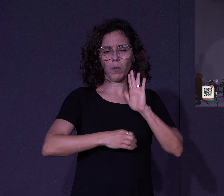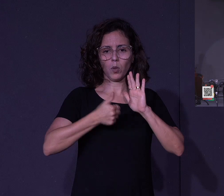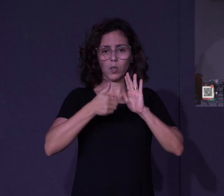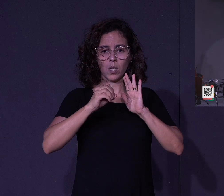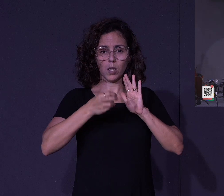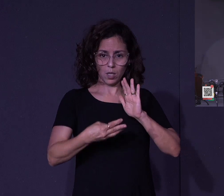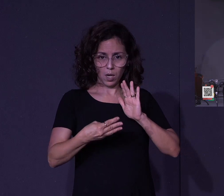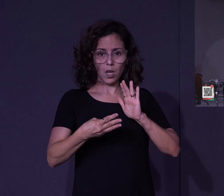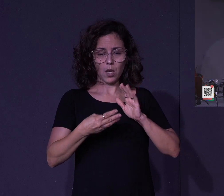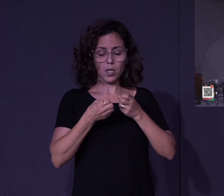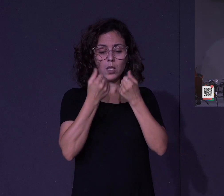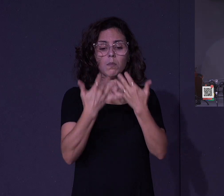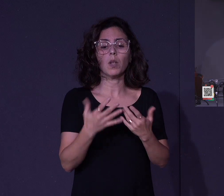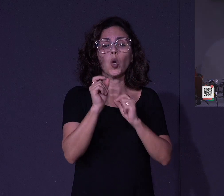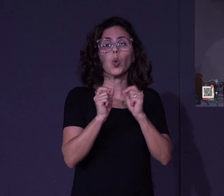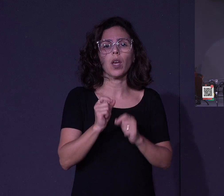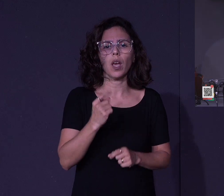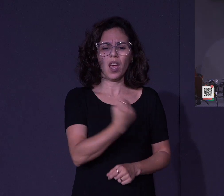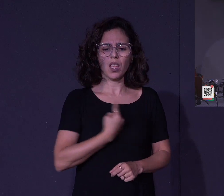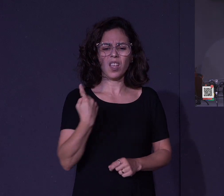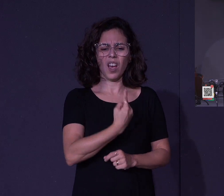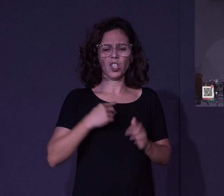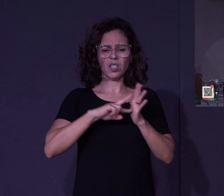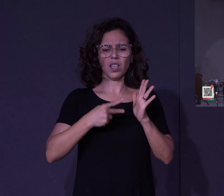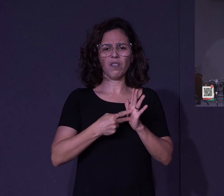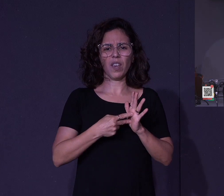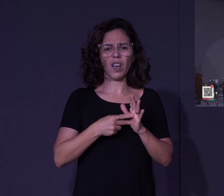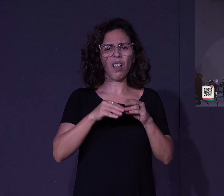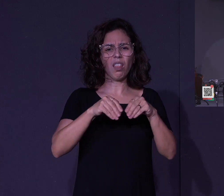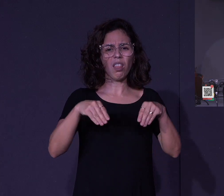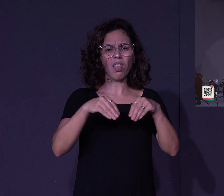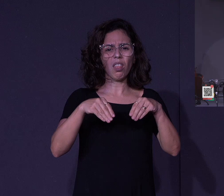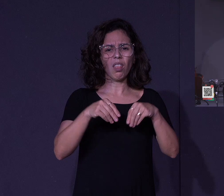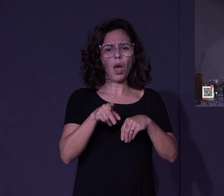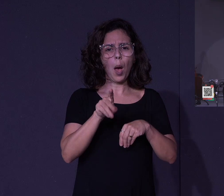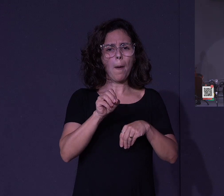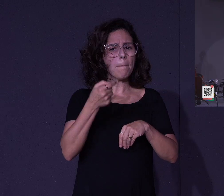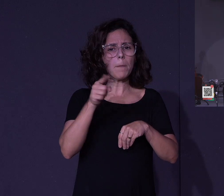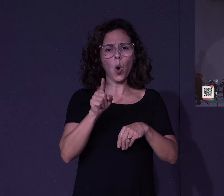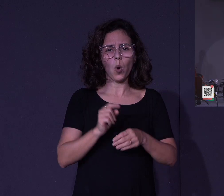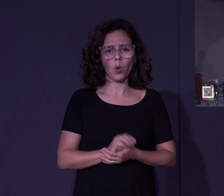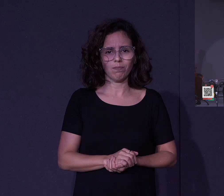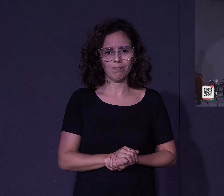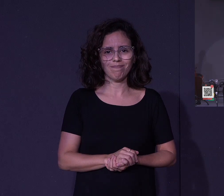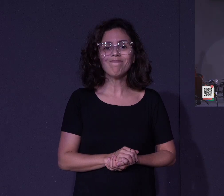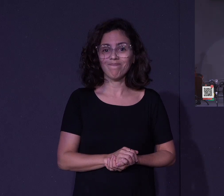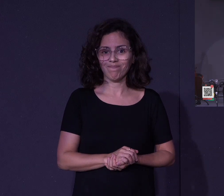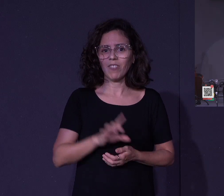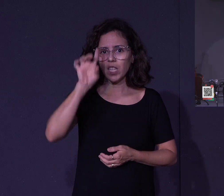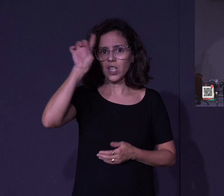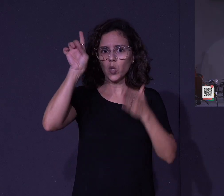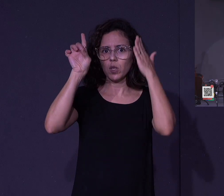lembra da nossa estrutura e sabe que eu e você somos pó. Jesus foi a Naim sem